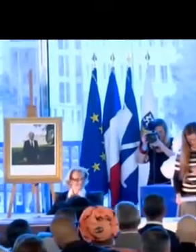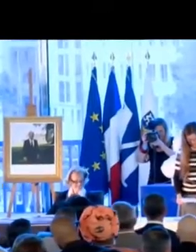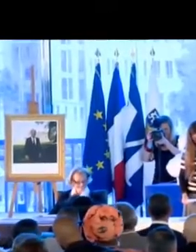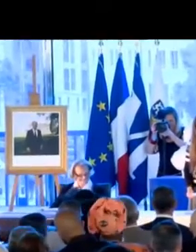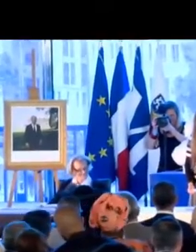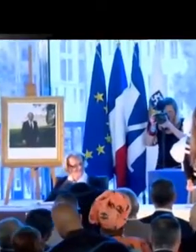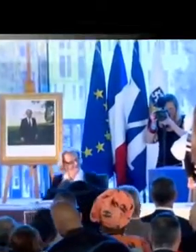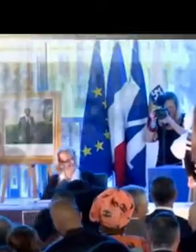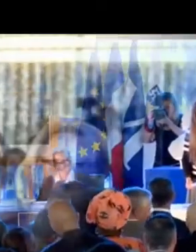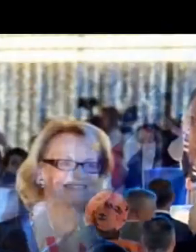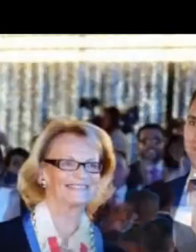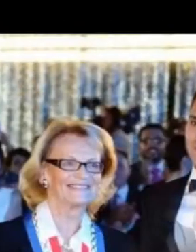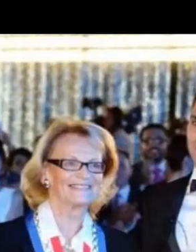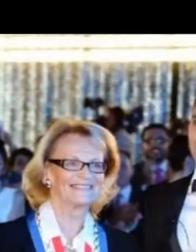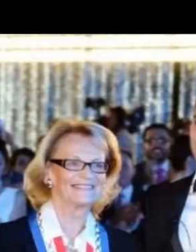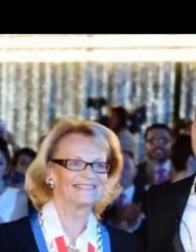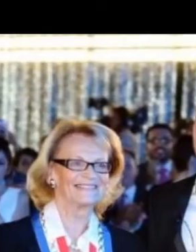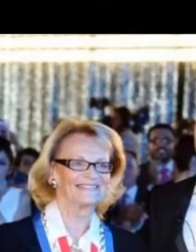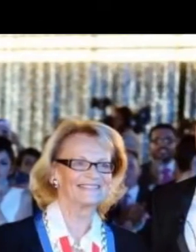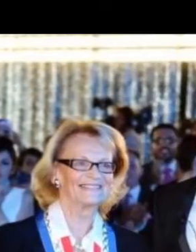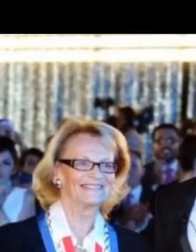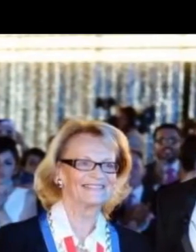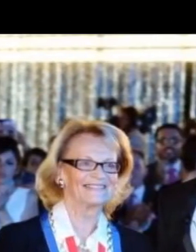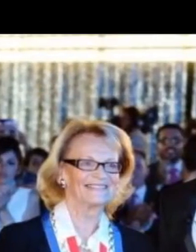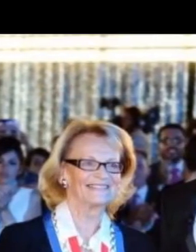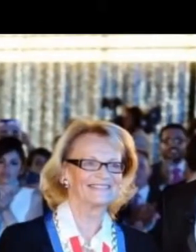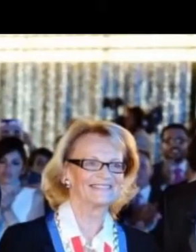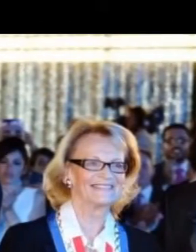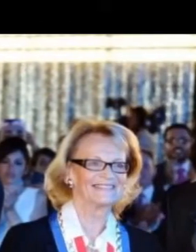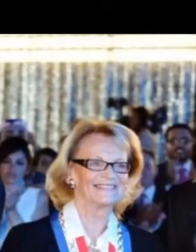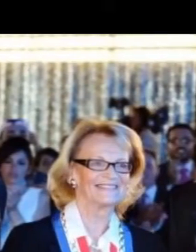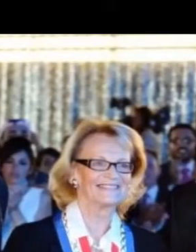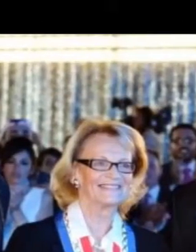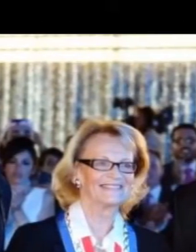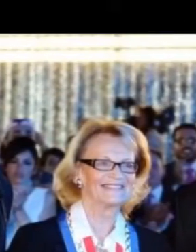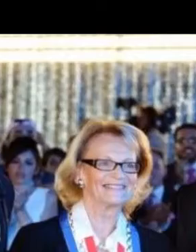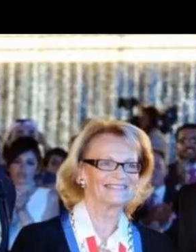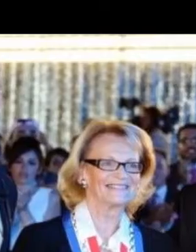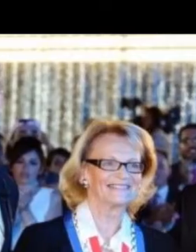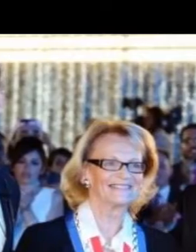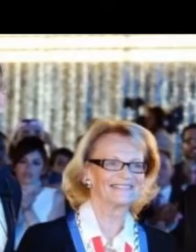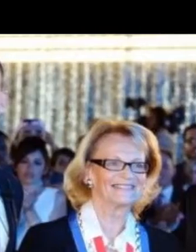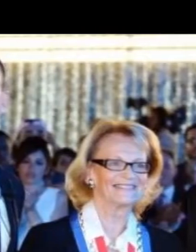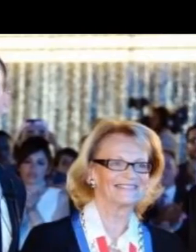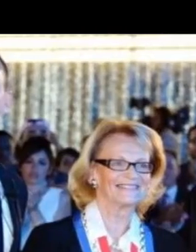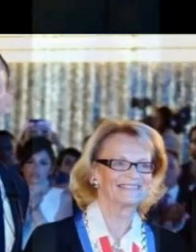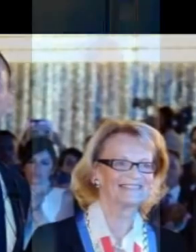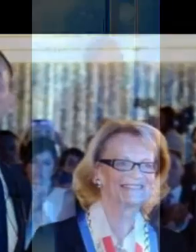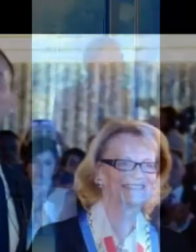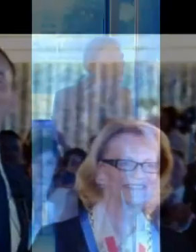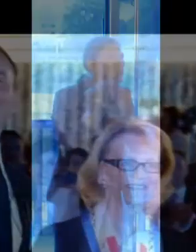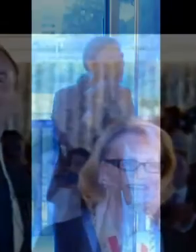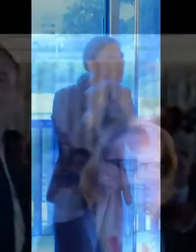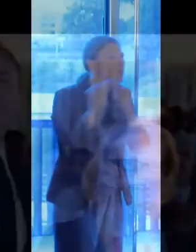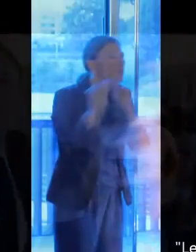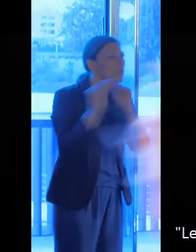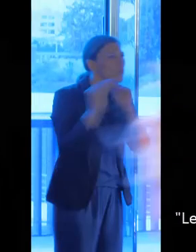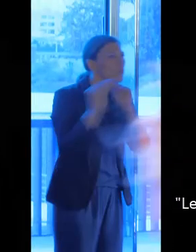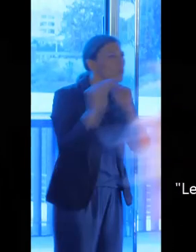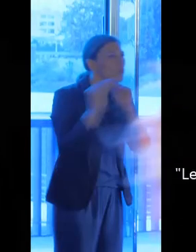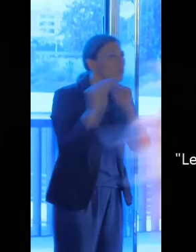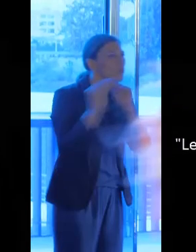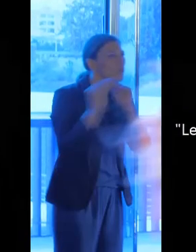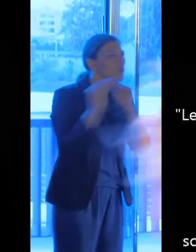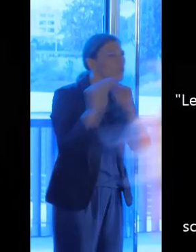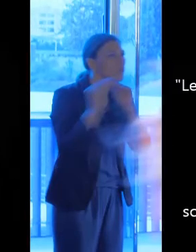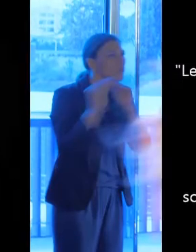love. Is all that I can give to you. Love is more